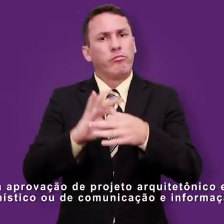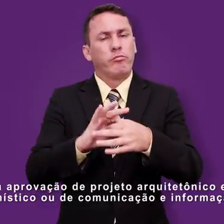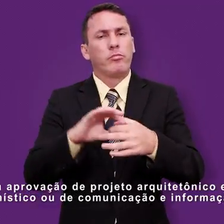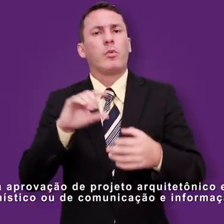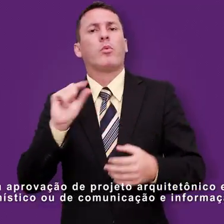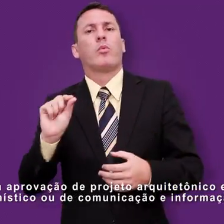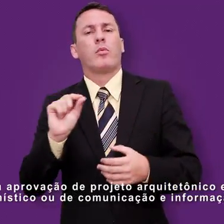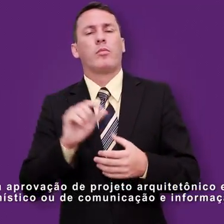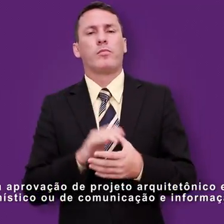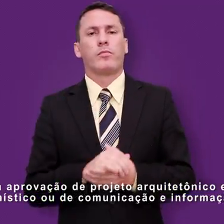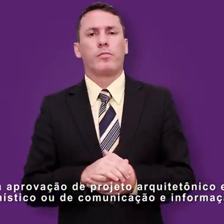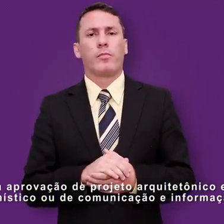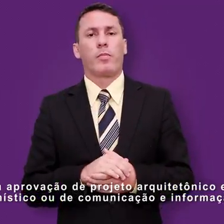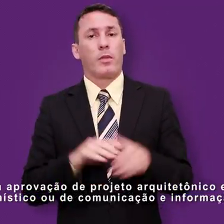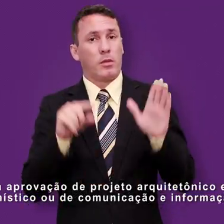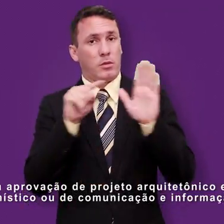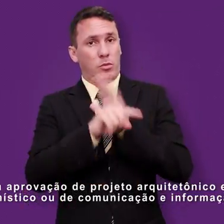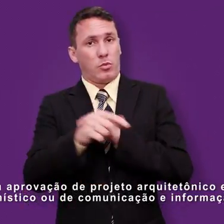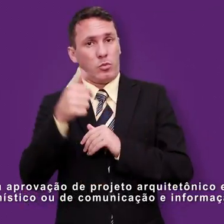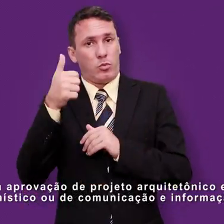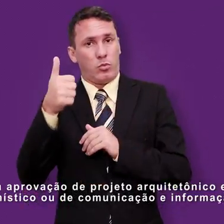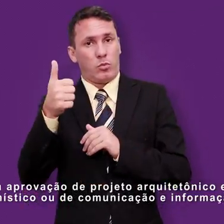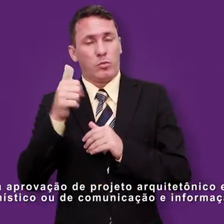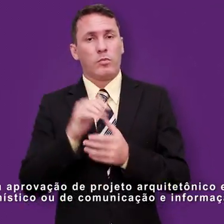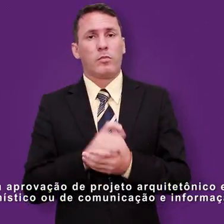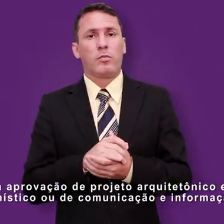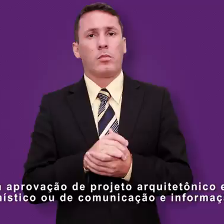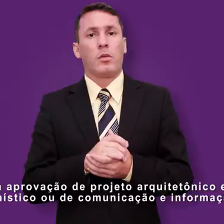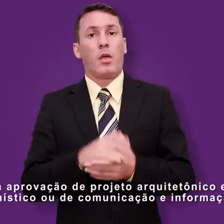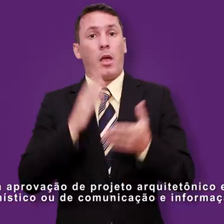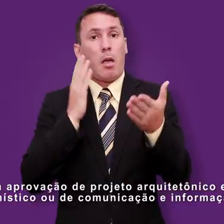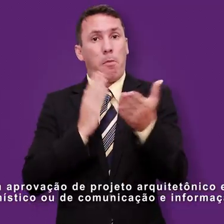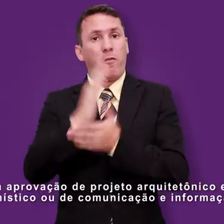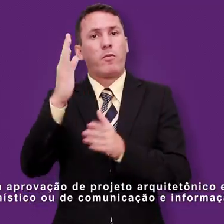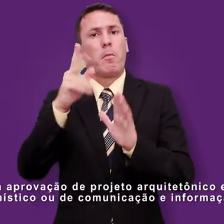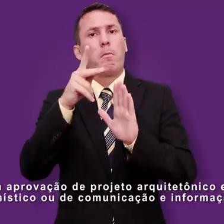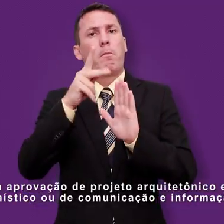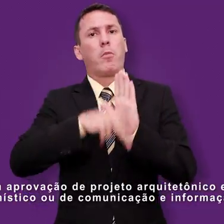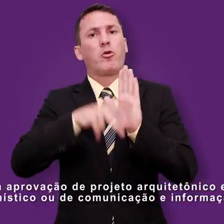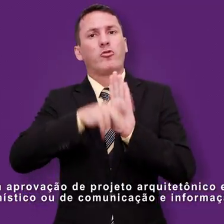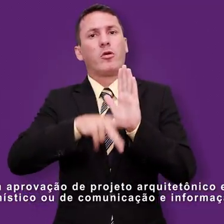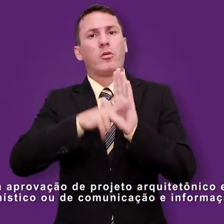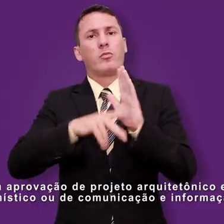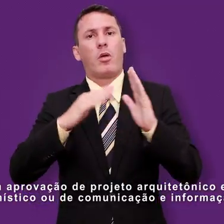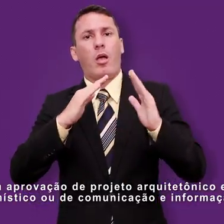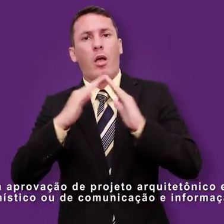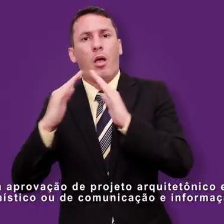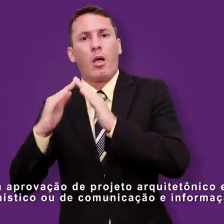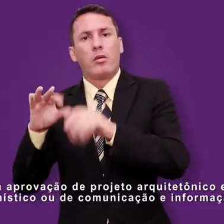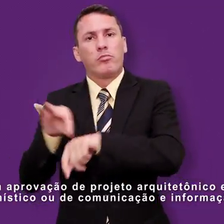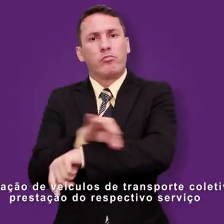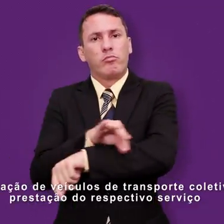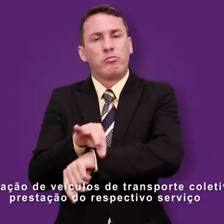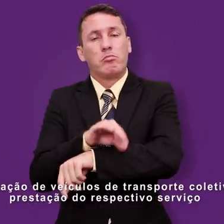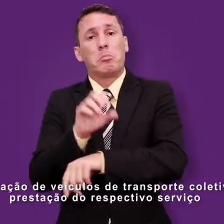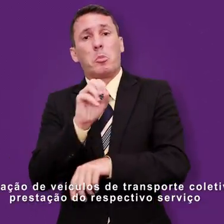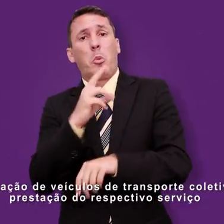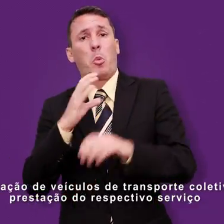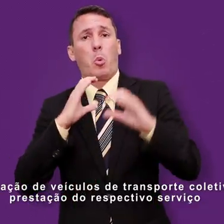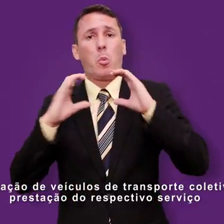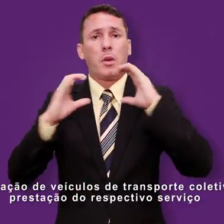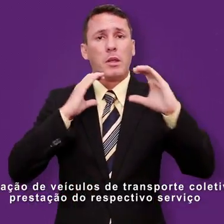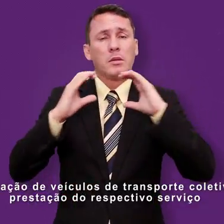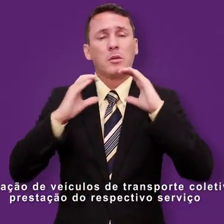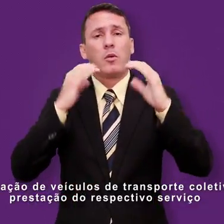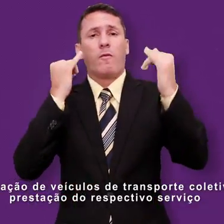Inciso 1. A aprovação de projeto arquitetônico e urbanístico ou de comunicação e informação, a